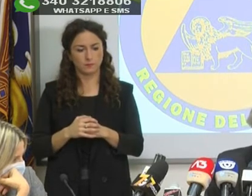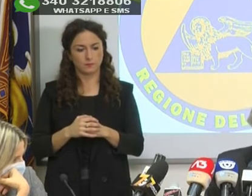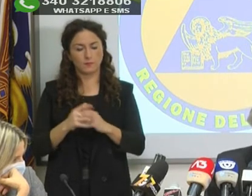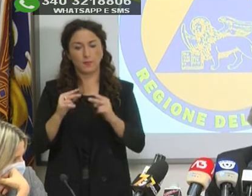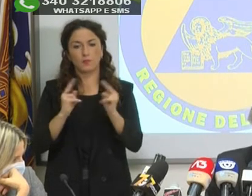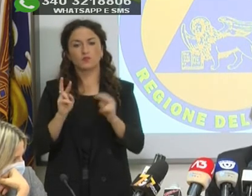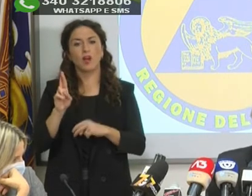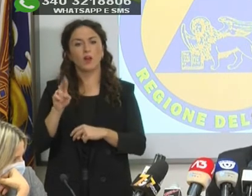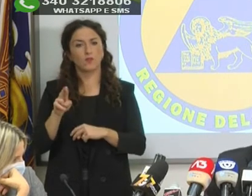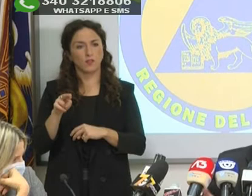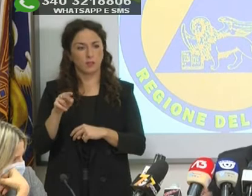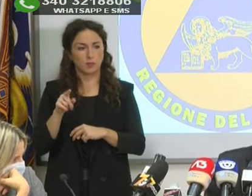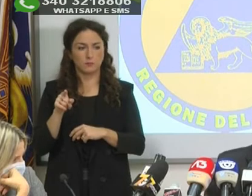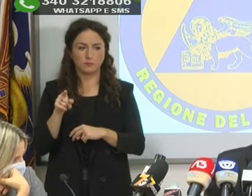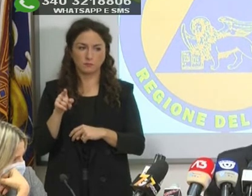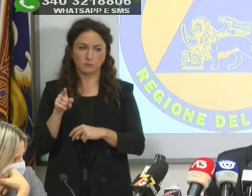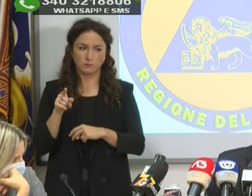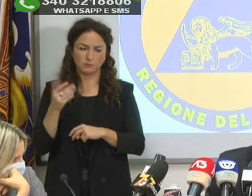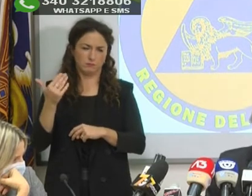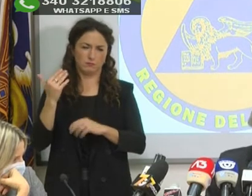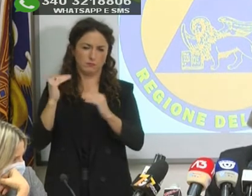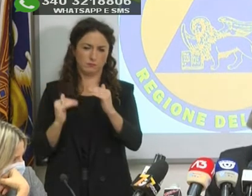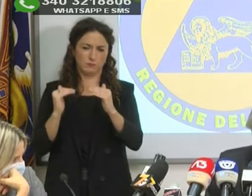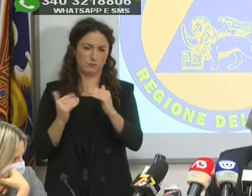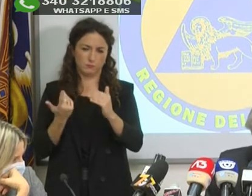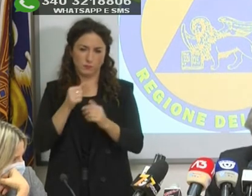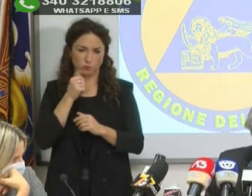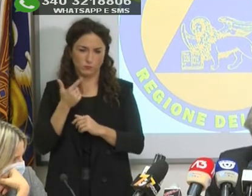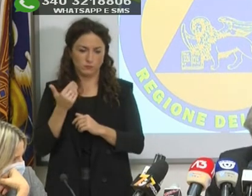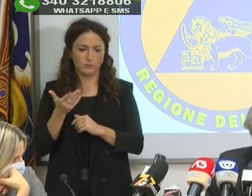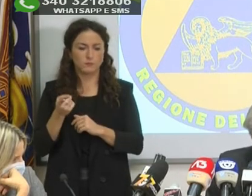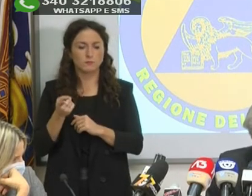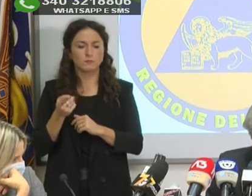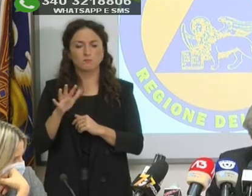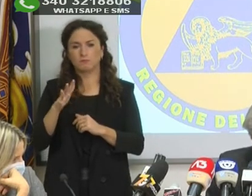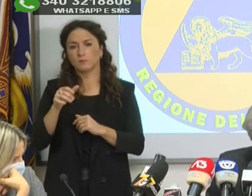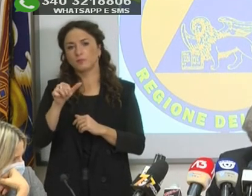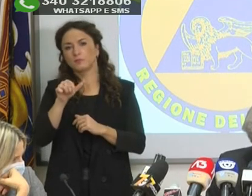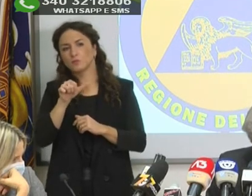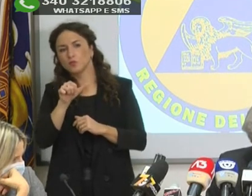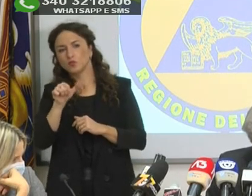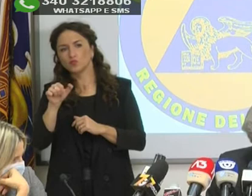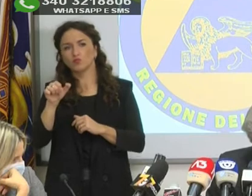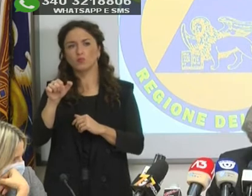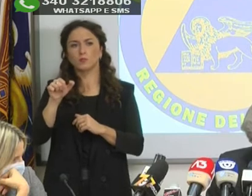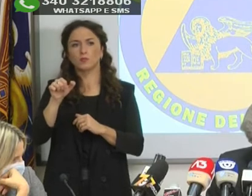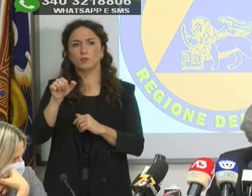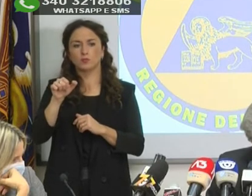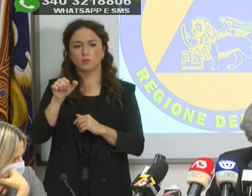La provincia di Rovigo, ma qui siamo ben distanti, comunque sarebbe intorno ai